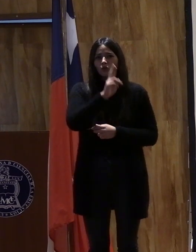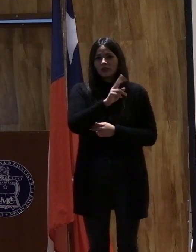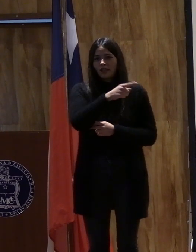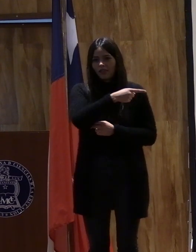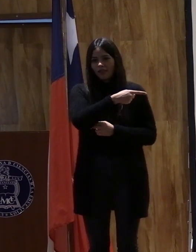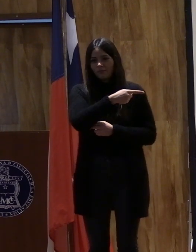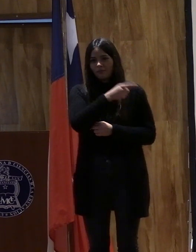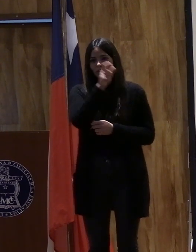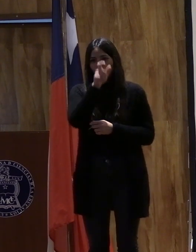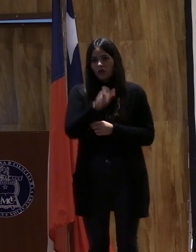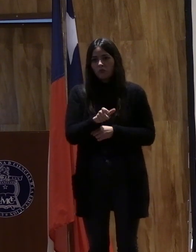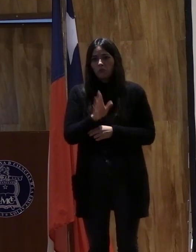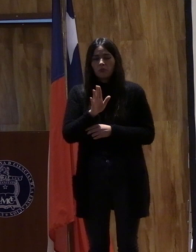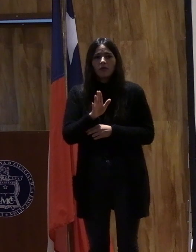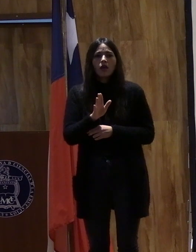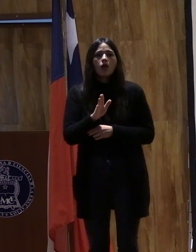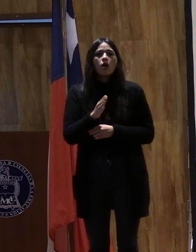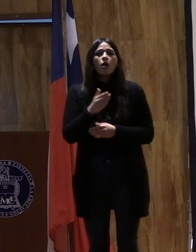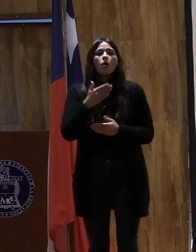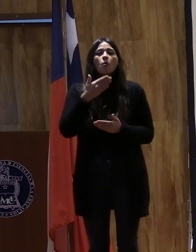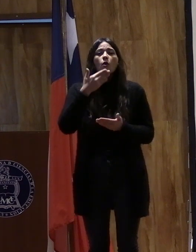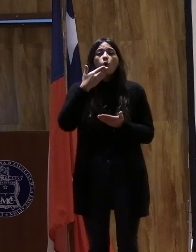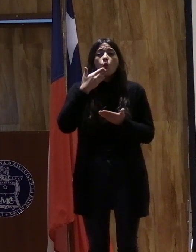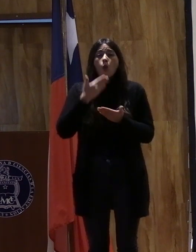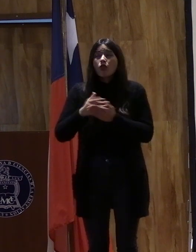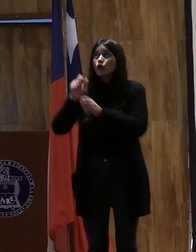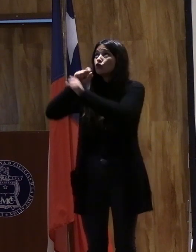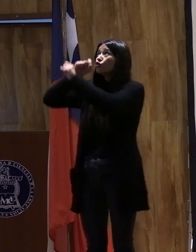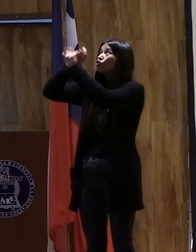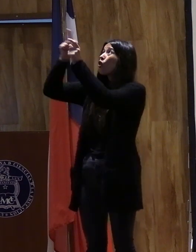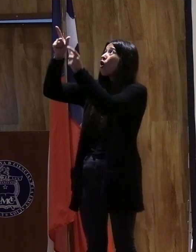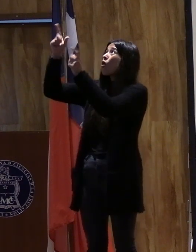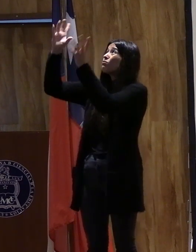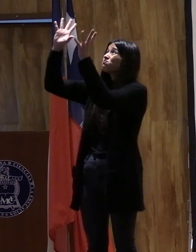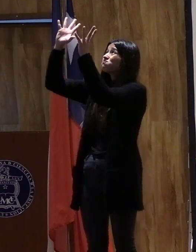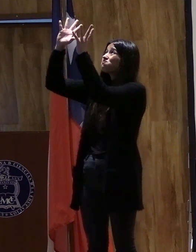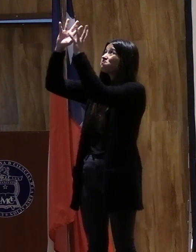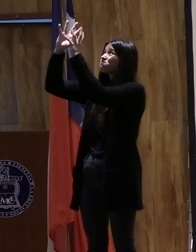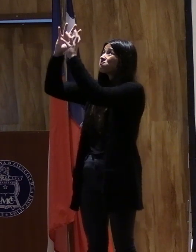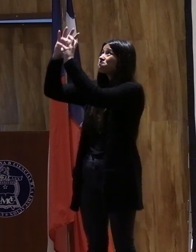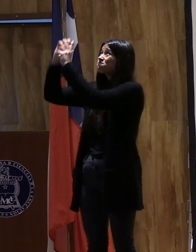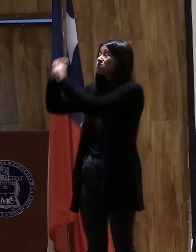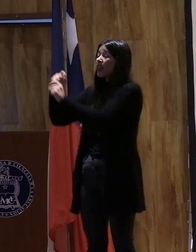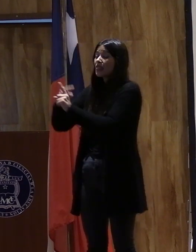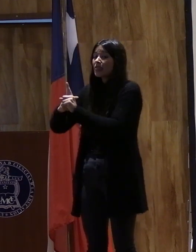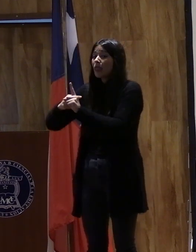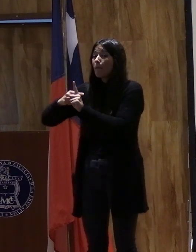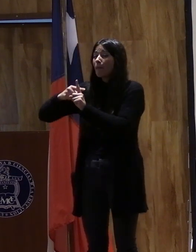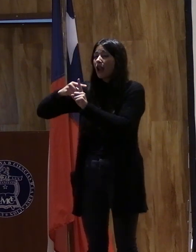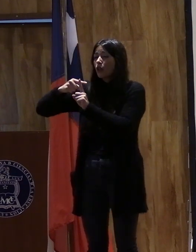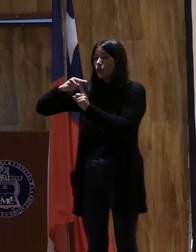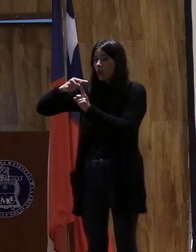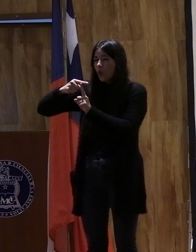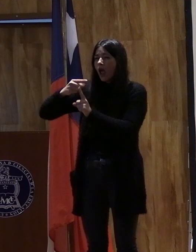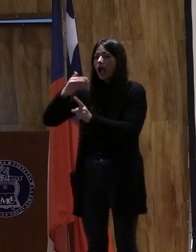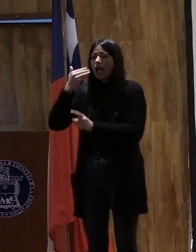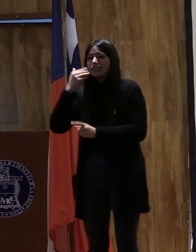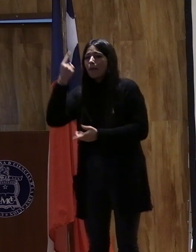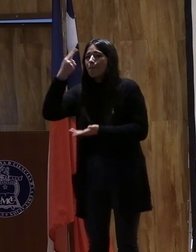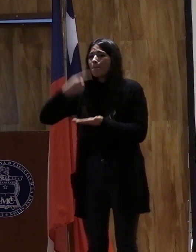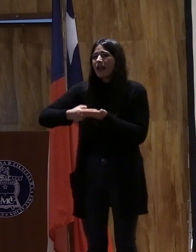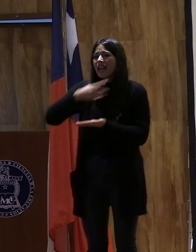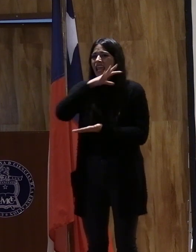pero cuando estés tirando la pata al sol, la temperatura en la Tierra se estima que va a andar como por 1500